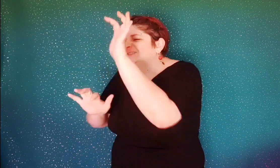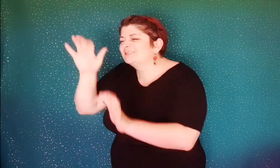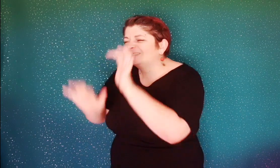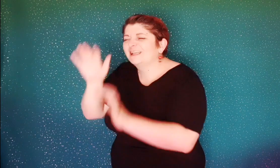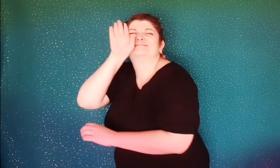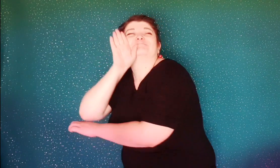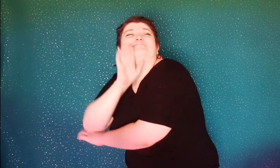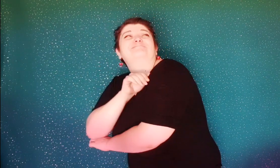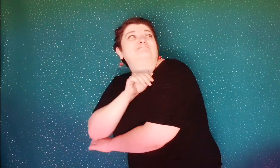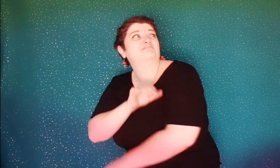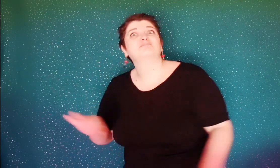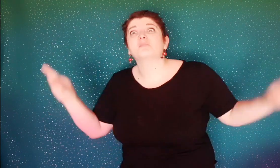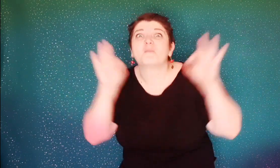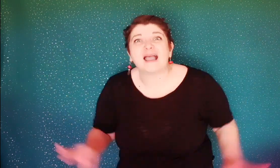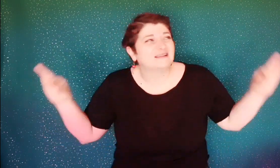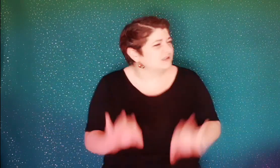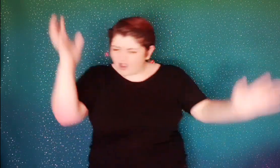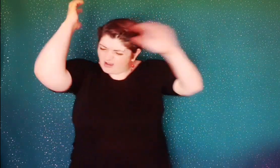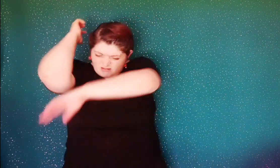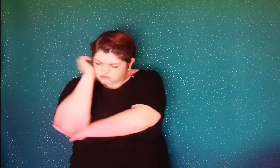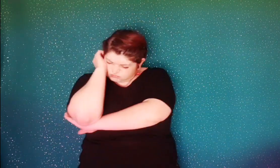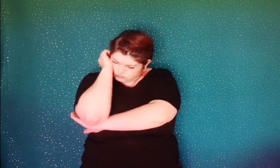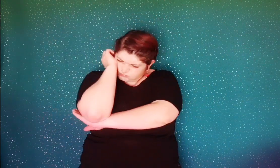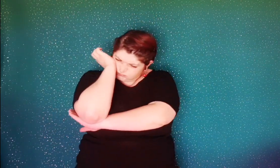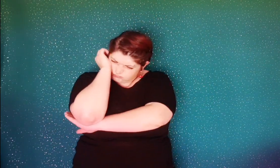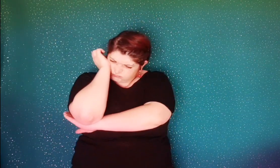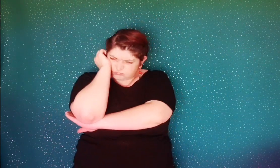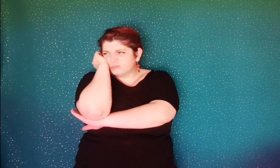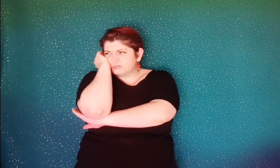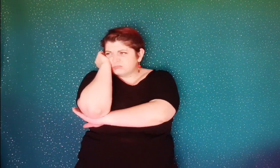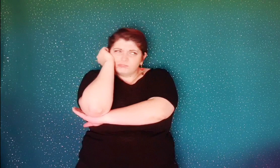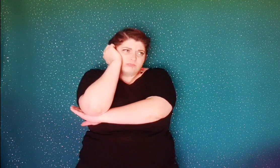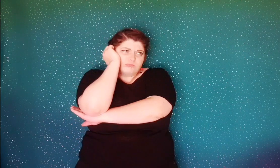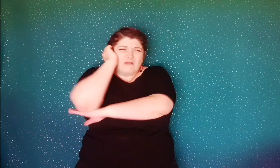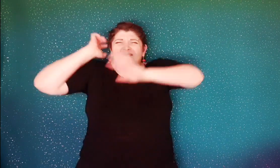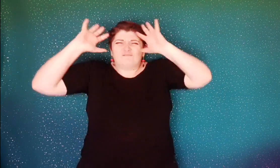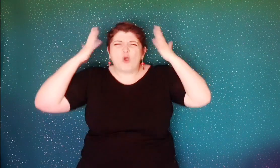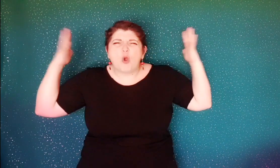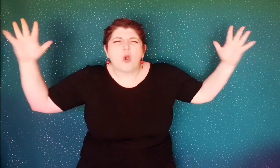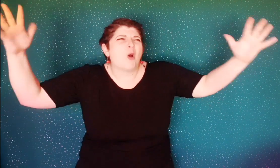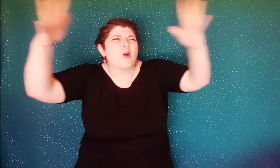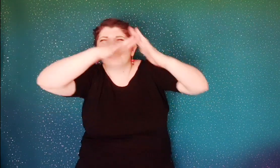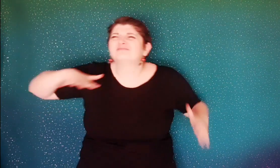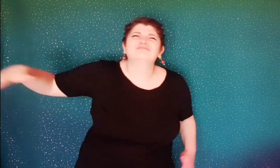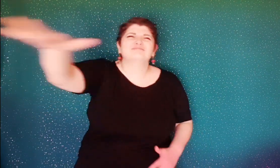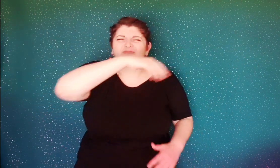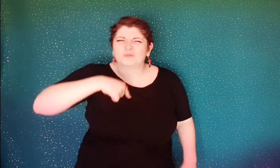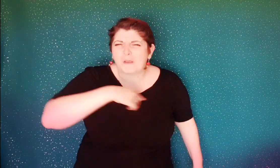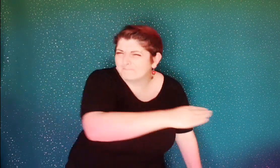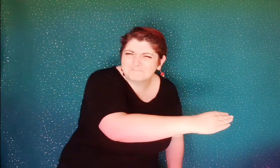le dos. Et tout à coup, Pompon ours craque. Il en a